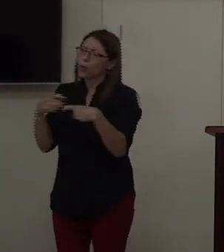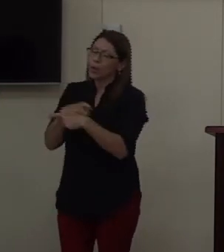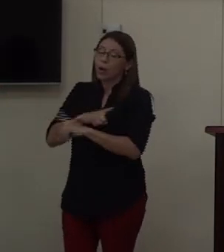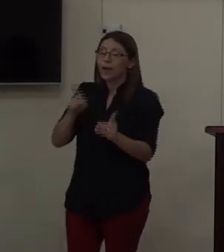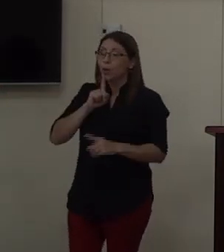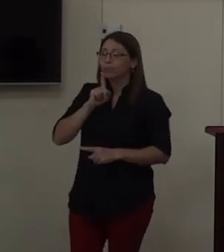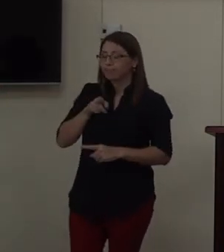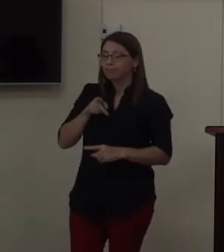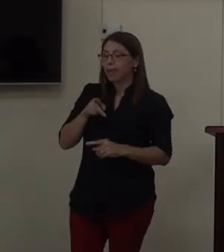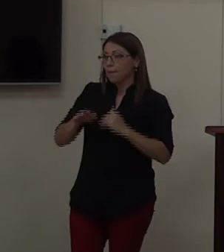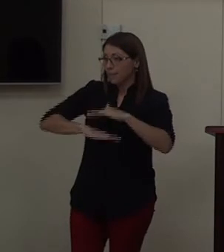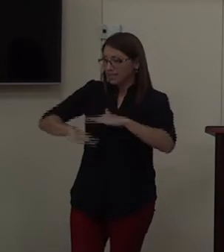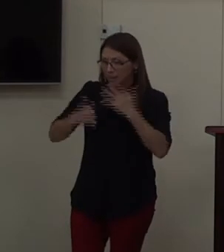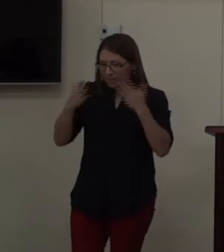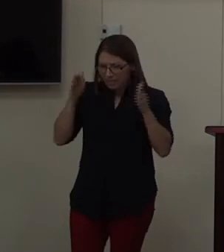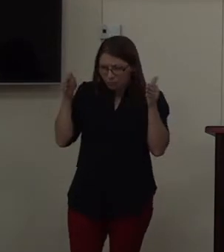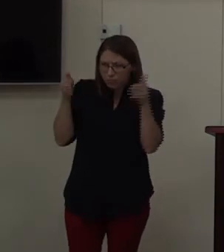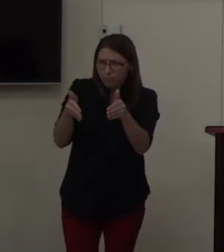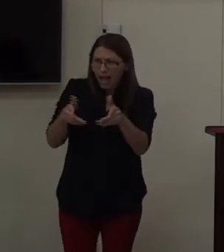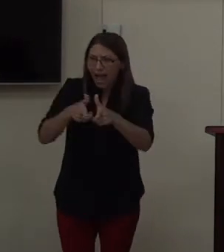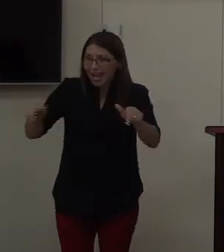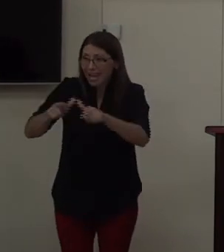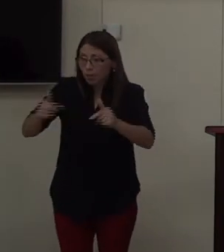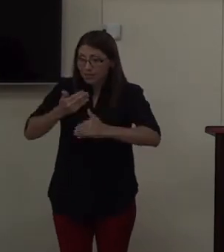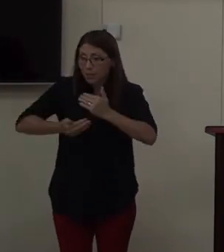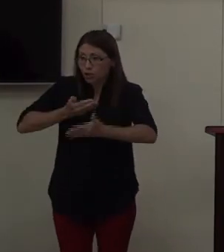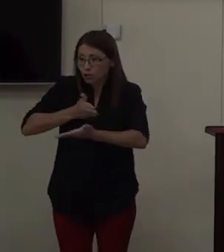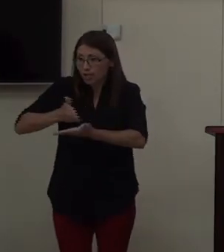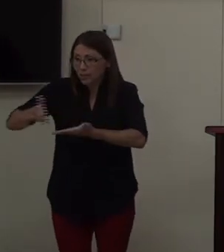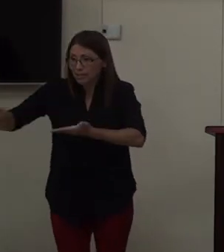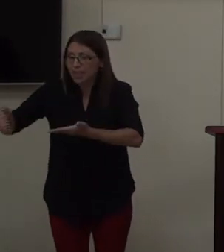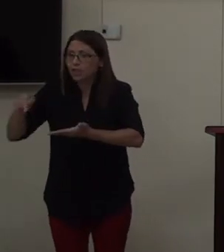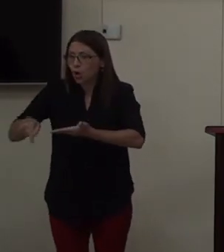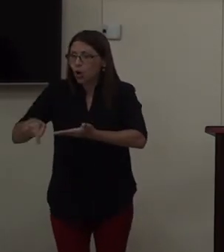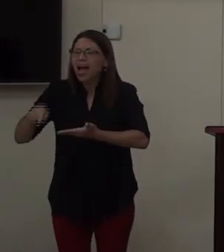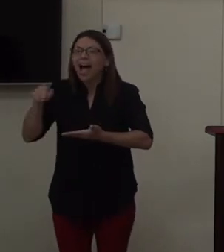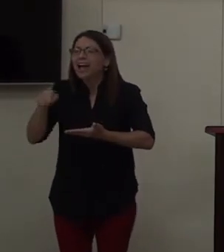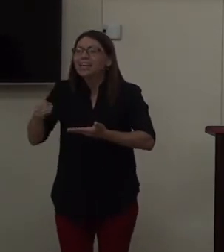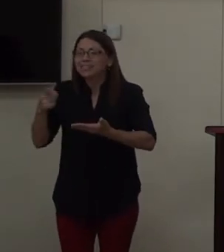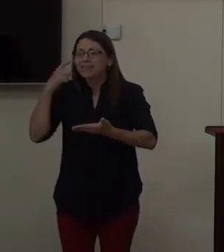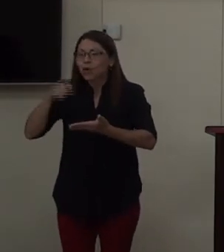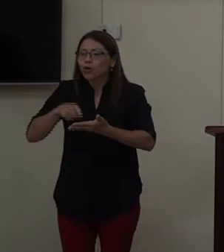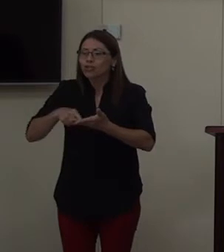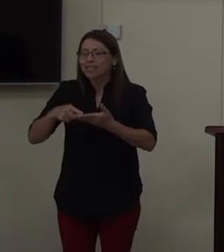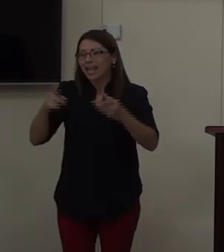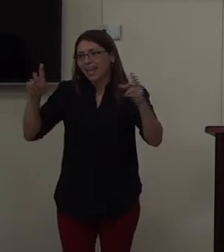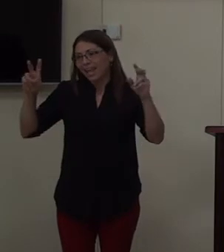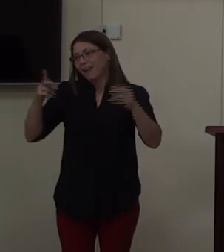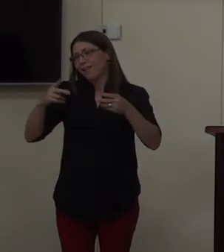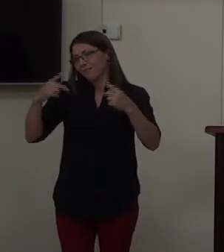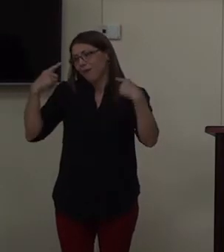básicamente, ya trasladándonos a lenguas en proceso de desplazamiento, lo que se reconoce es el asunto este famoso de las lagunas